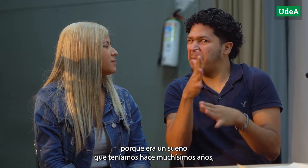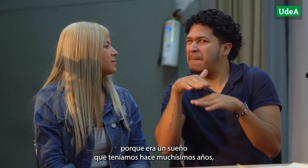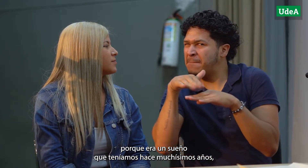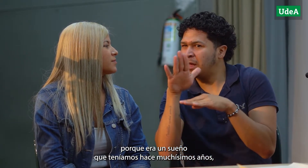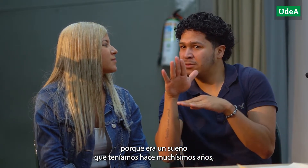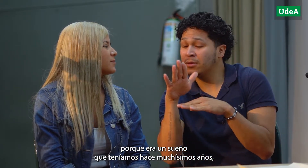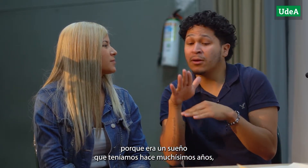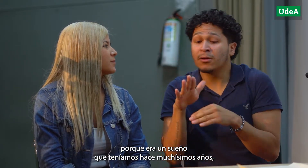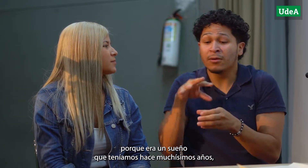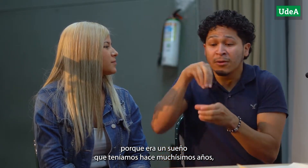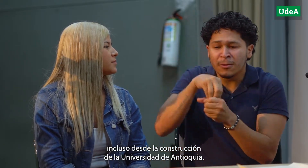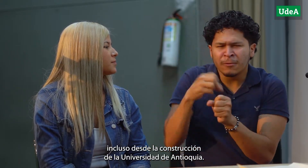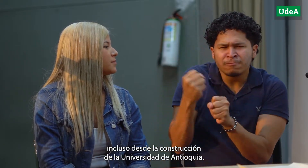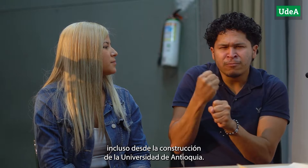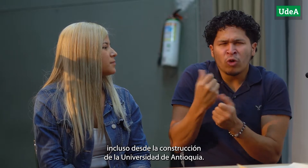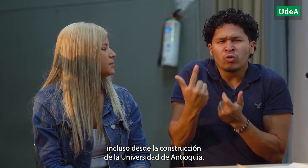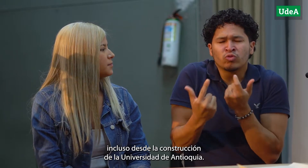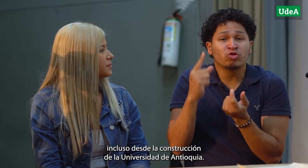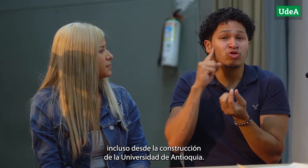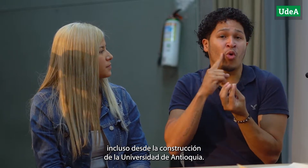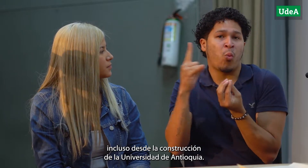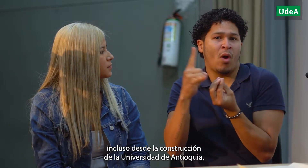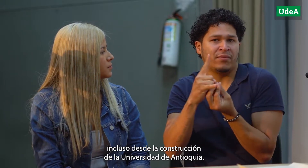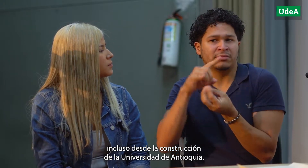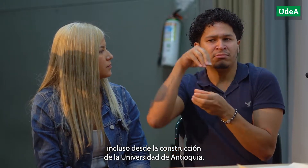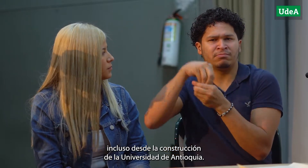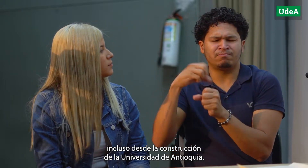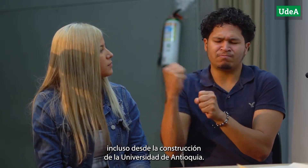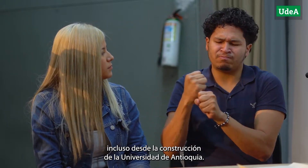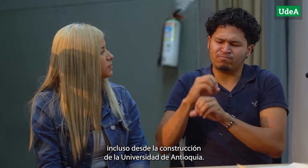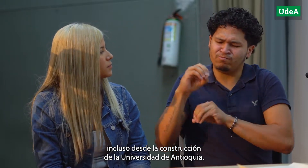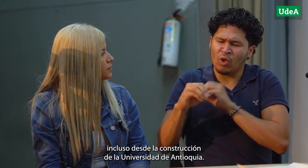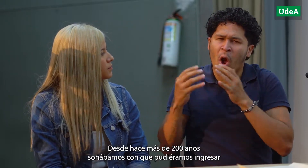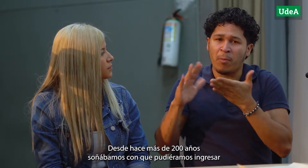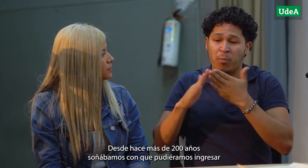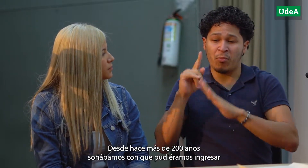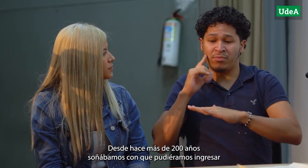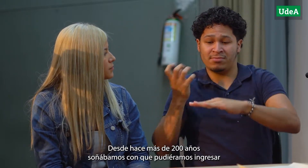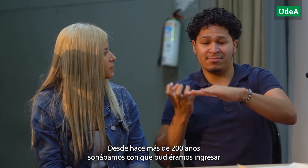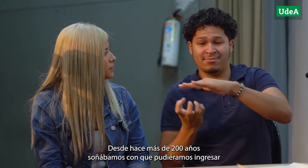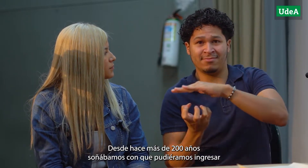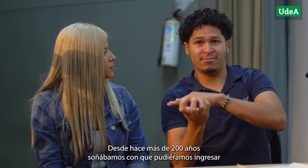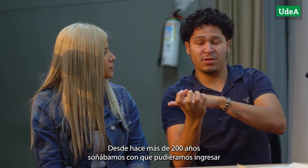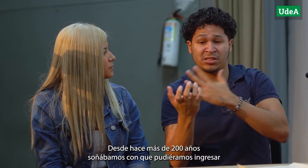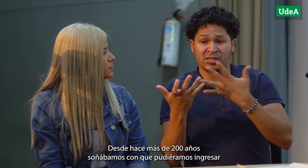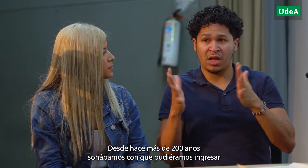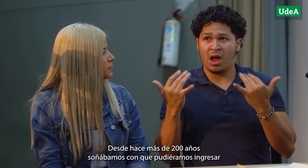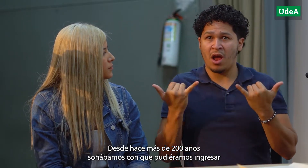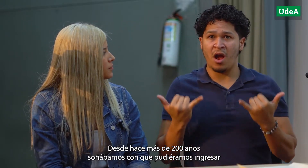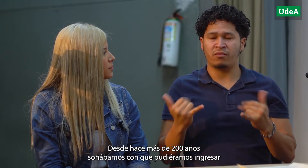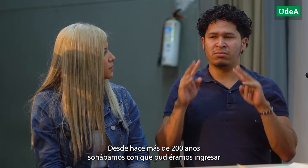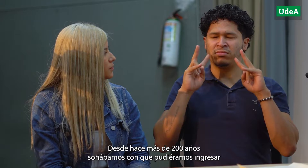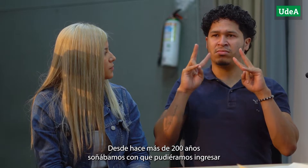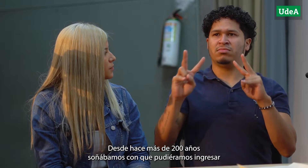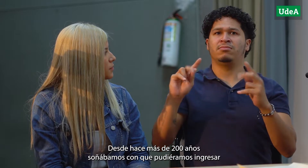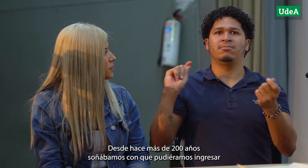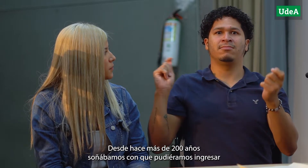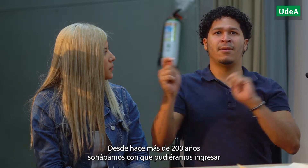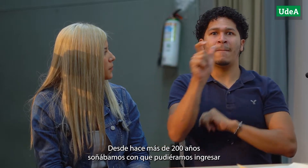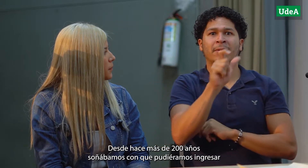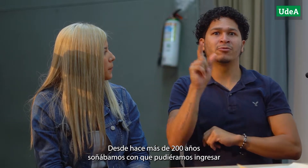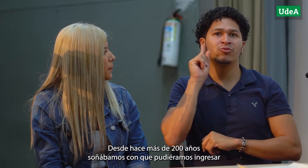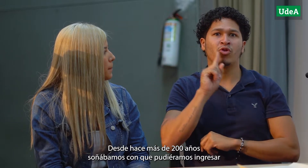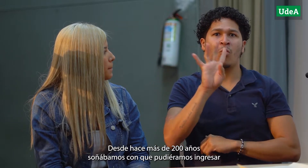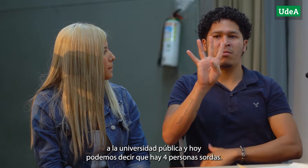hace muchísimos años, incluso desde la construcción de la Universidad de Antioquia, desde hace más de 200 años, soñábamos con